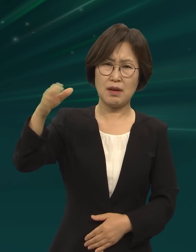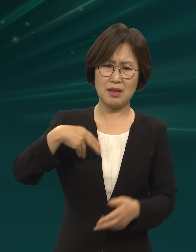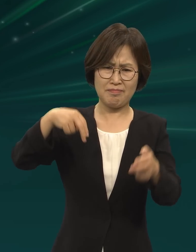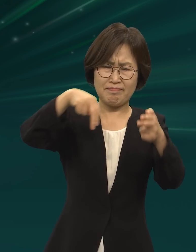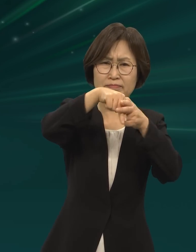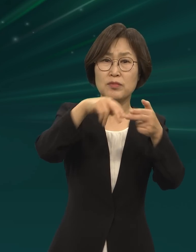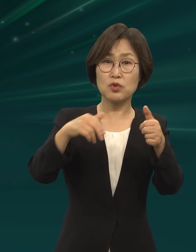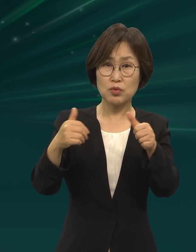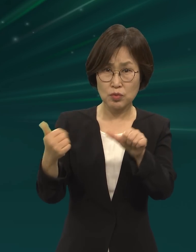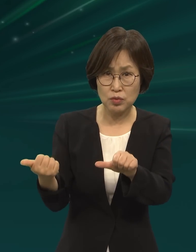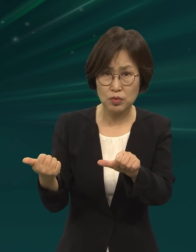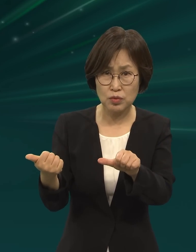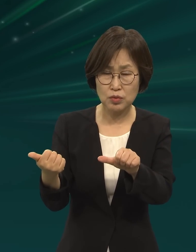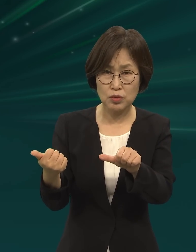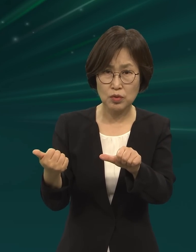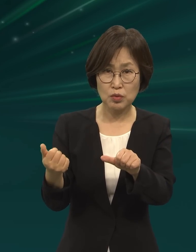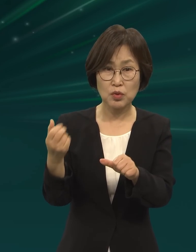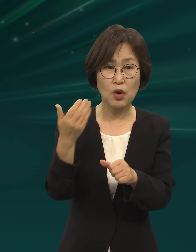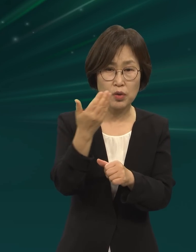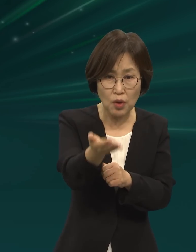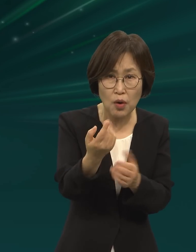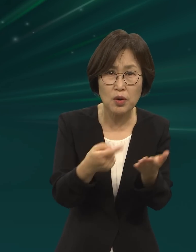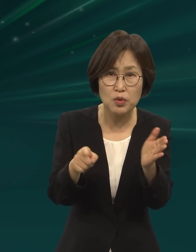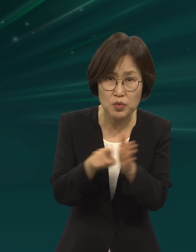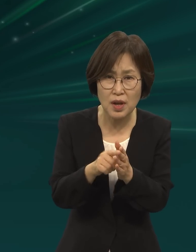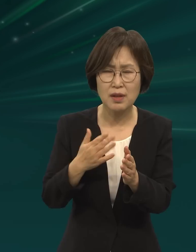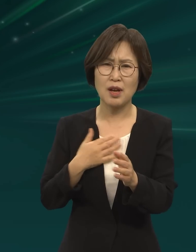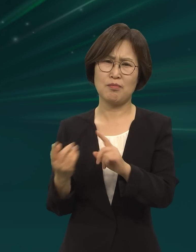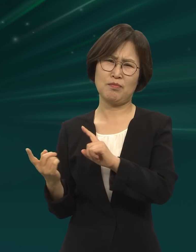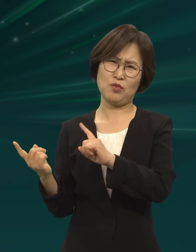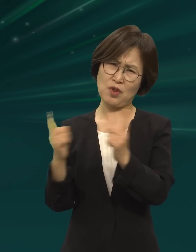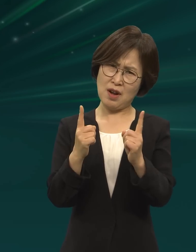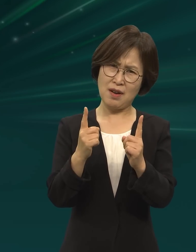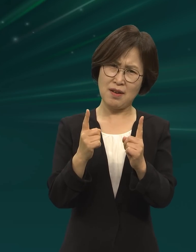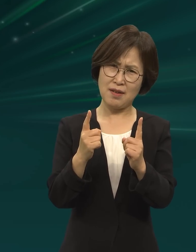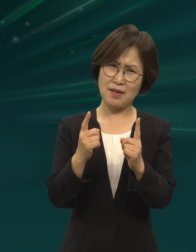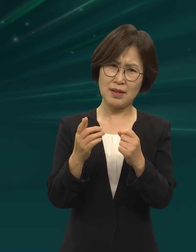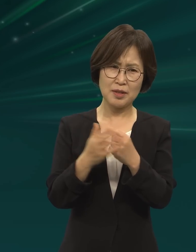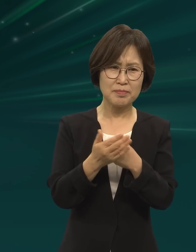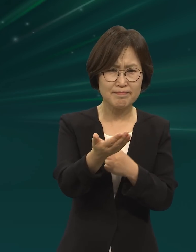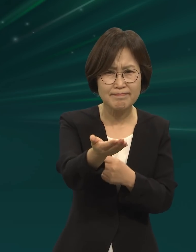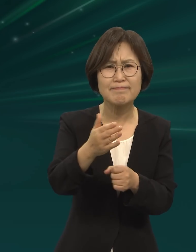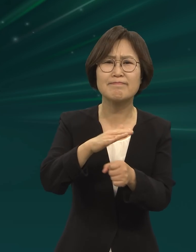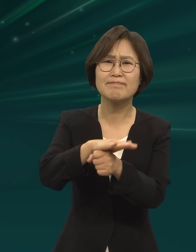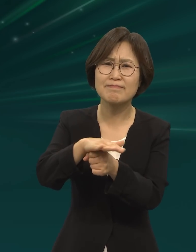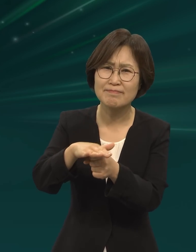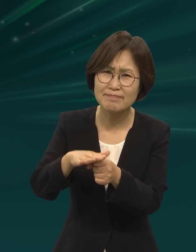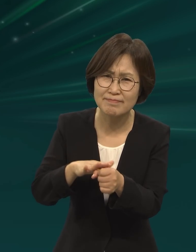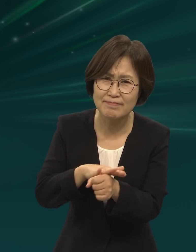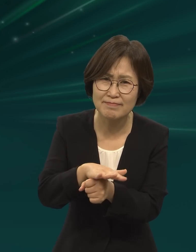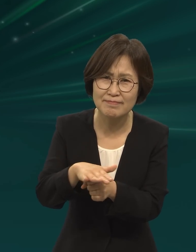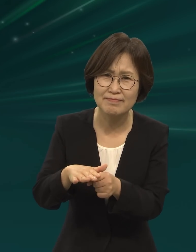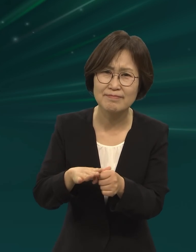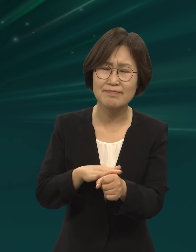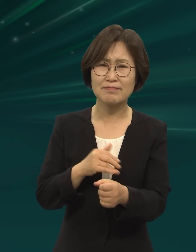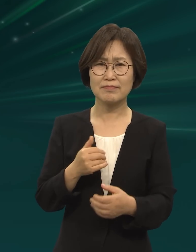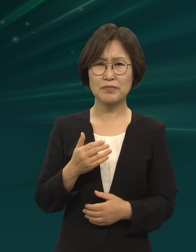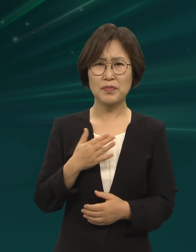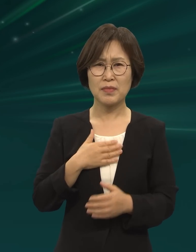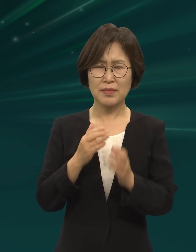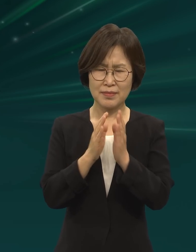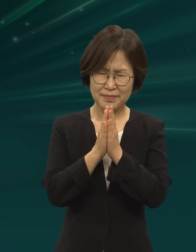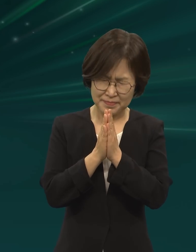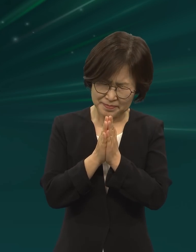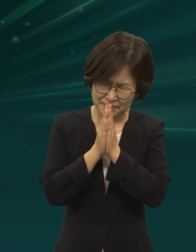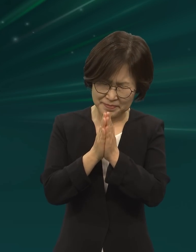돌아갔고 너를 위해 부활했다. 나 너를 사랑한다. 그리고 제 눈 감고